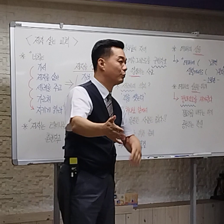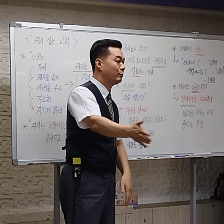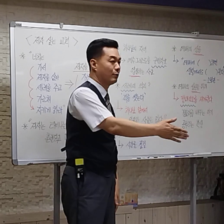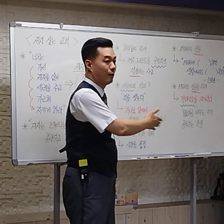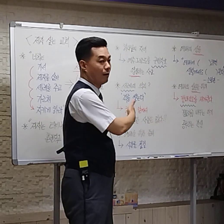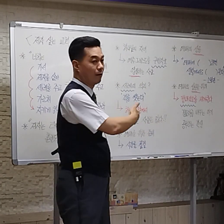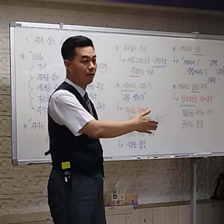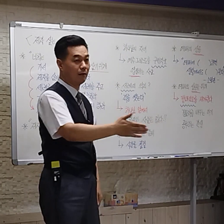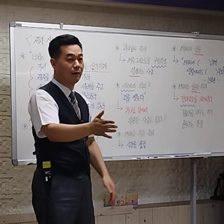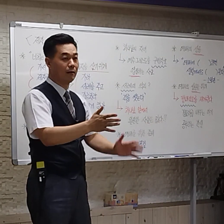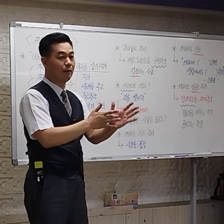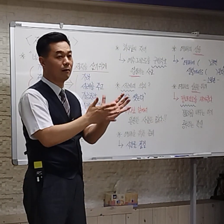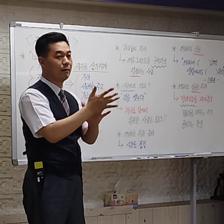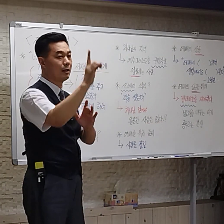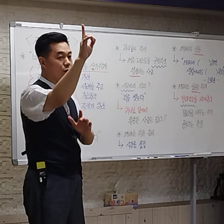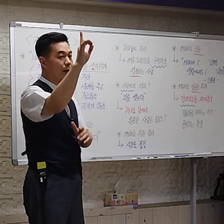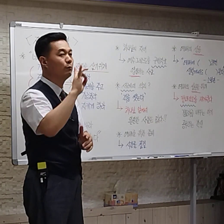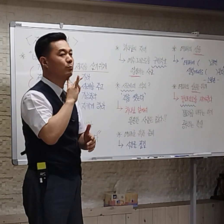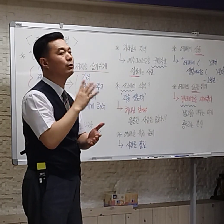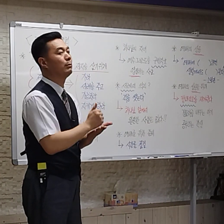없습니다. 예수님 한 분뿐입니다.